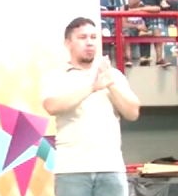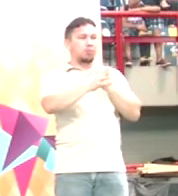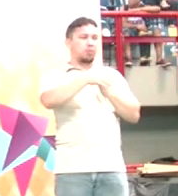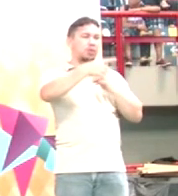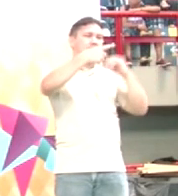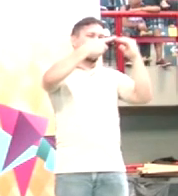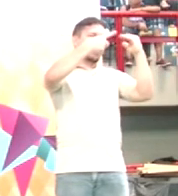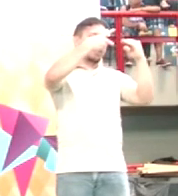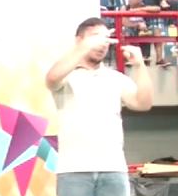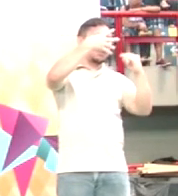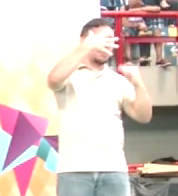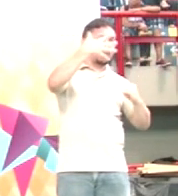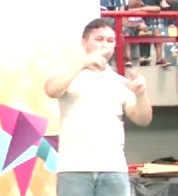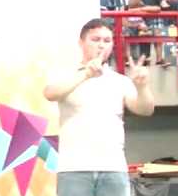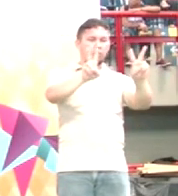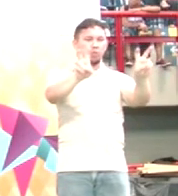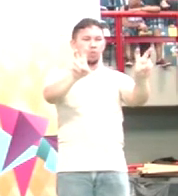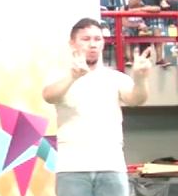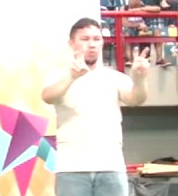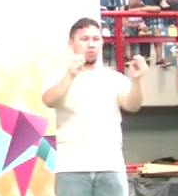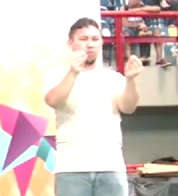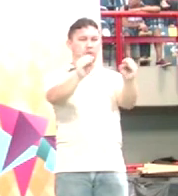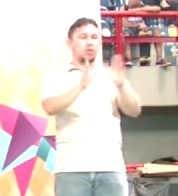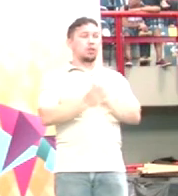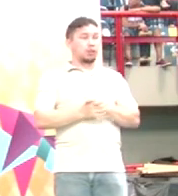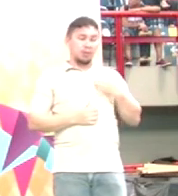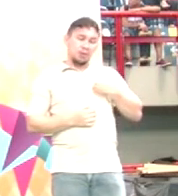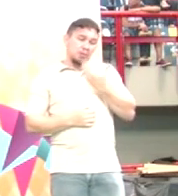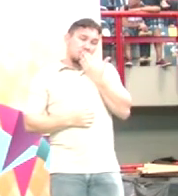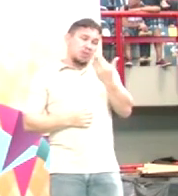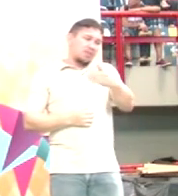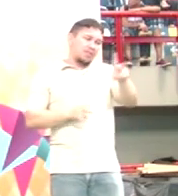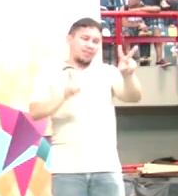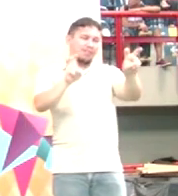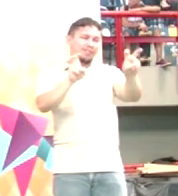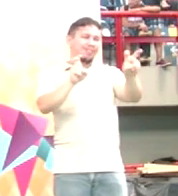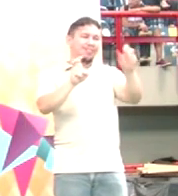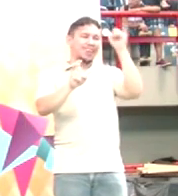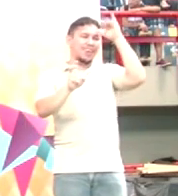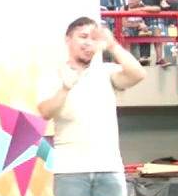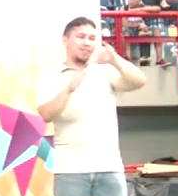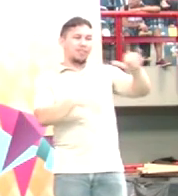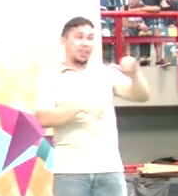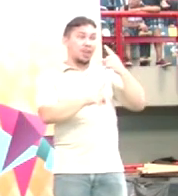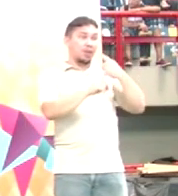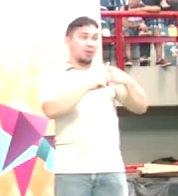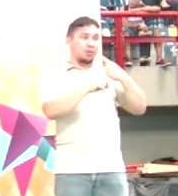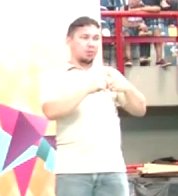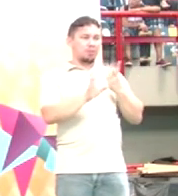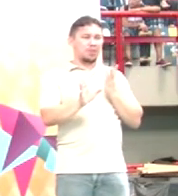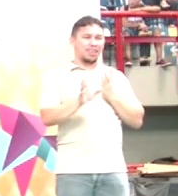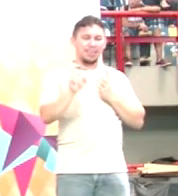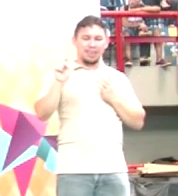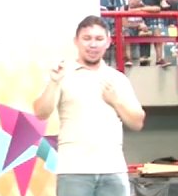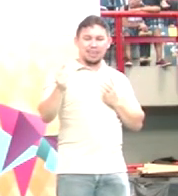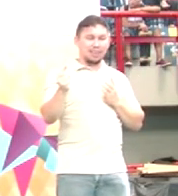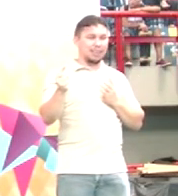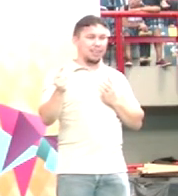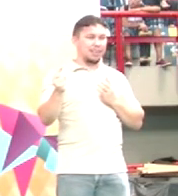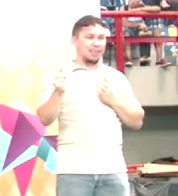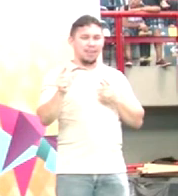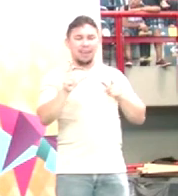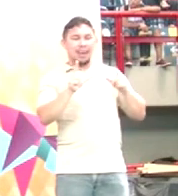linha escrita. Eu prefiro que vocês não coloquem, porque quando erra acentuação, a